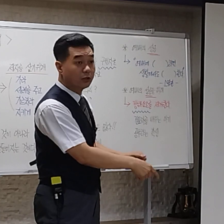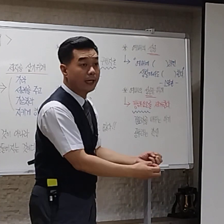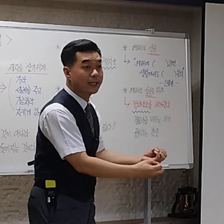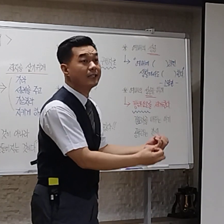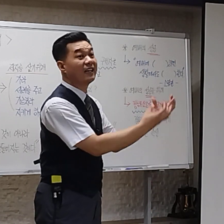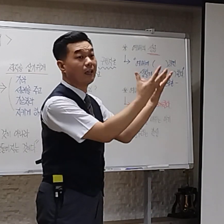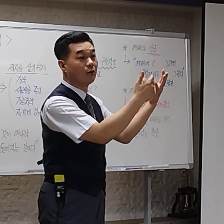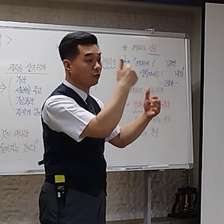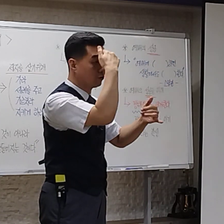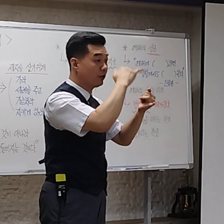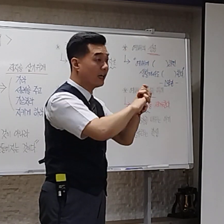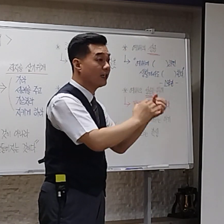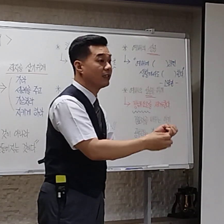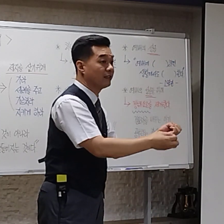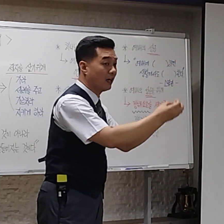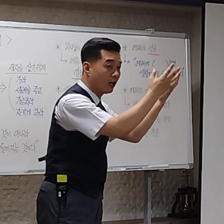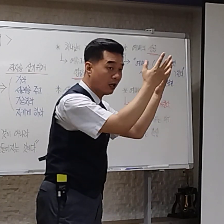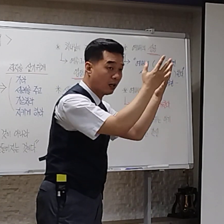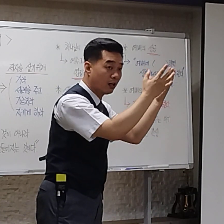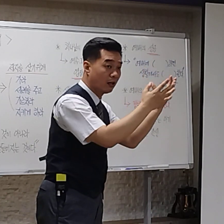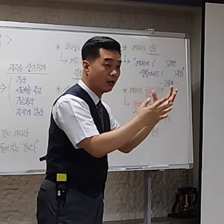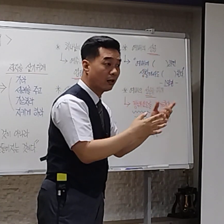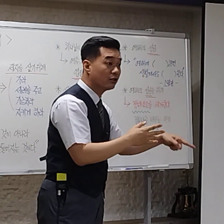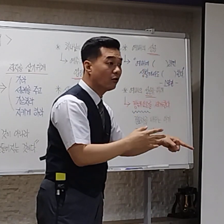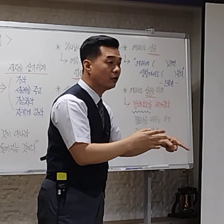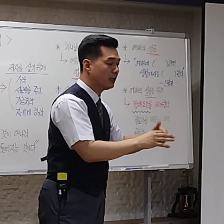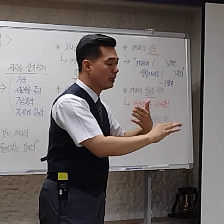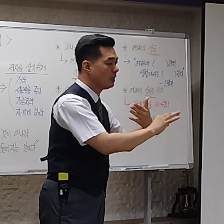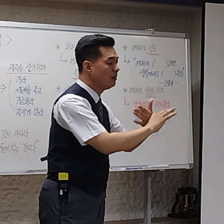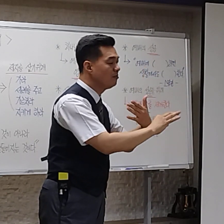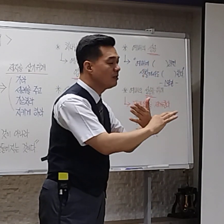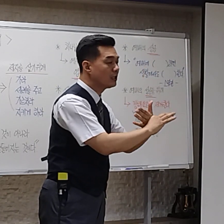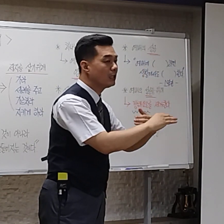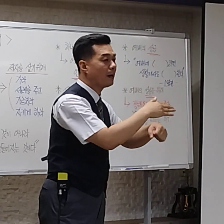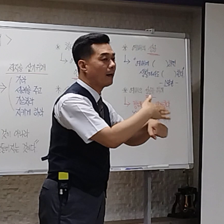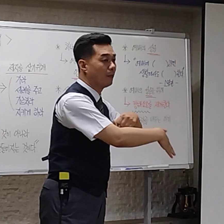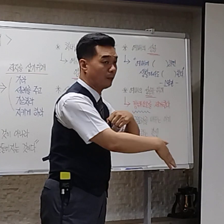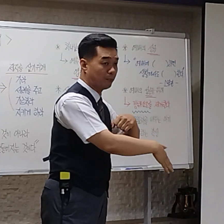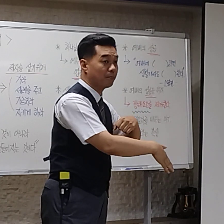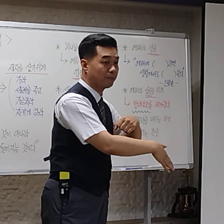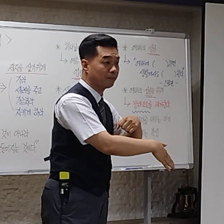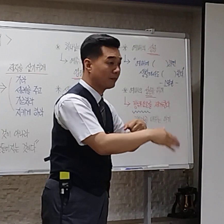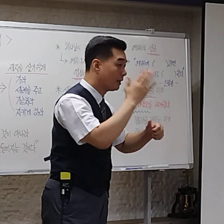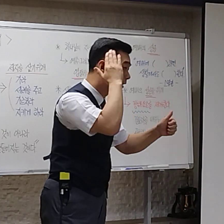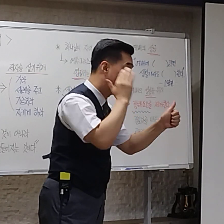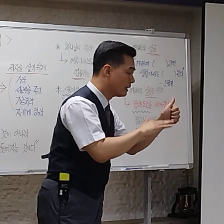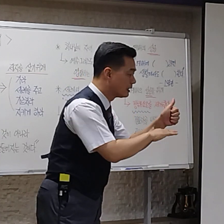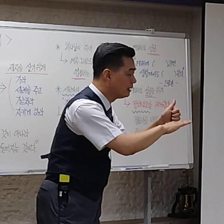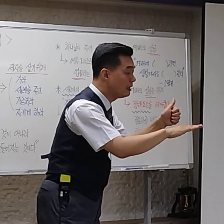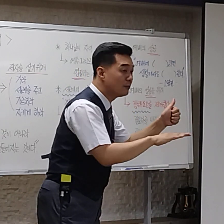그게 제사예요. 구약의 제사. 그거는 임시 방법. 그림자예요.